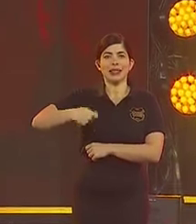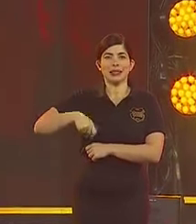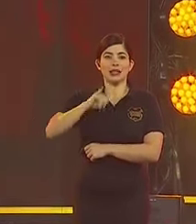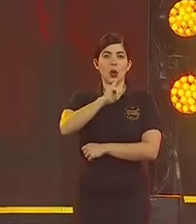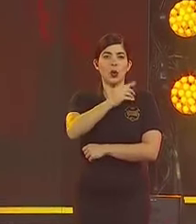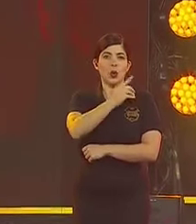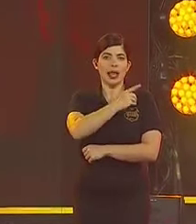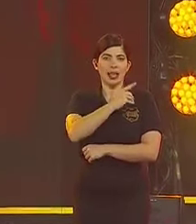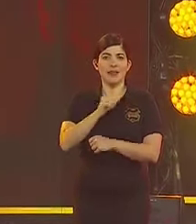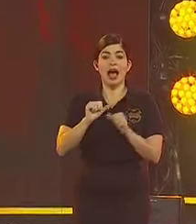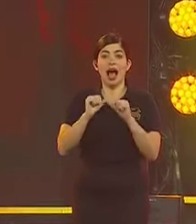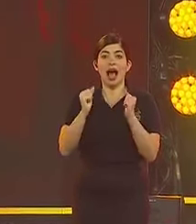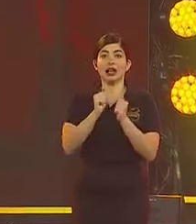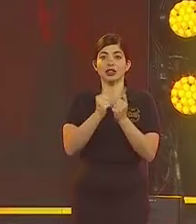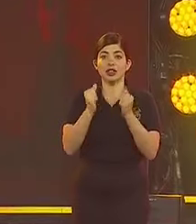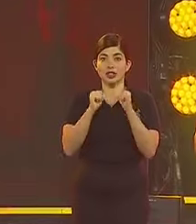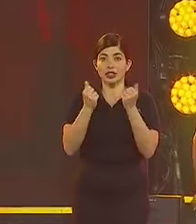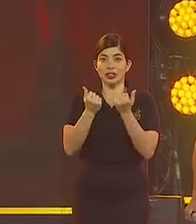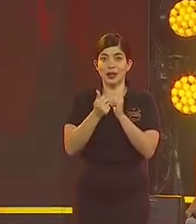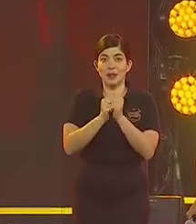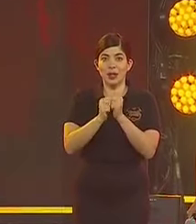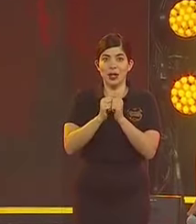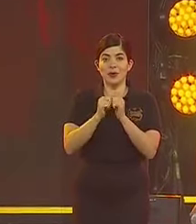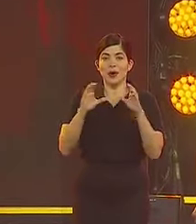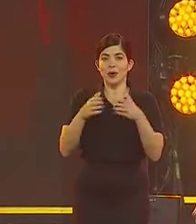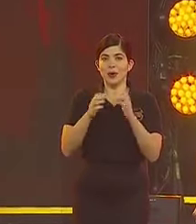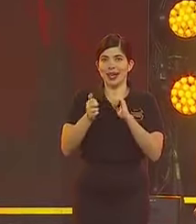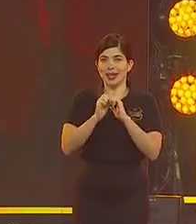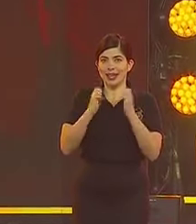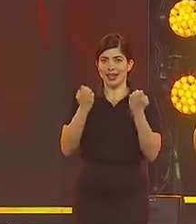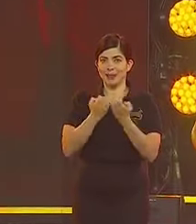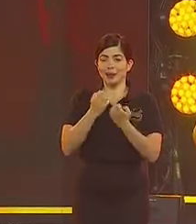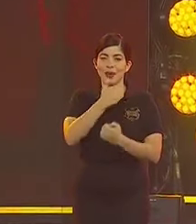Deportiva Club Sport Herediano.